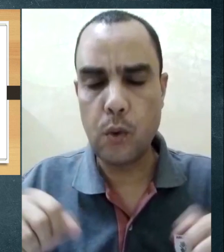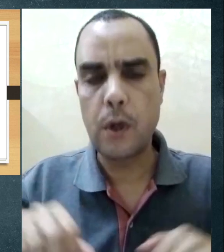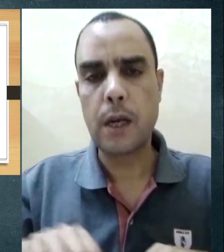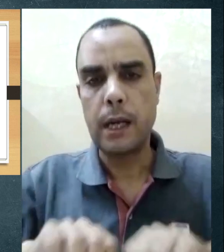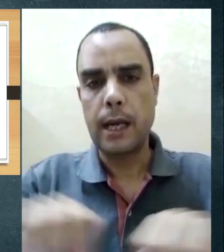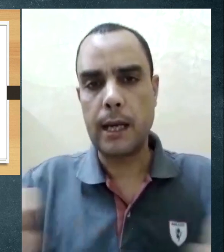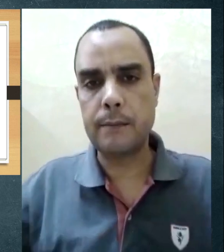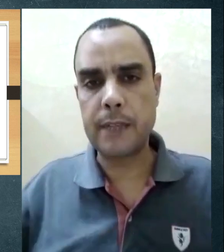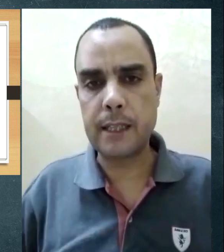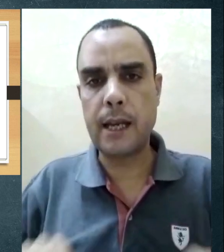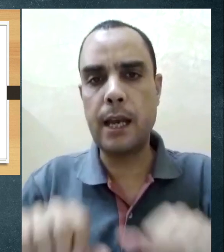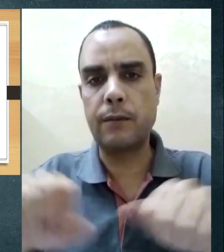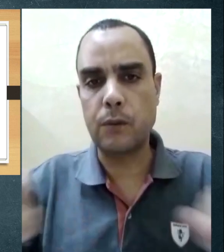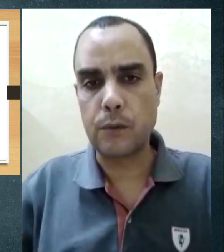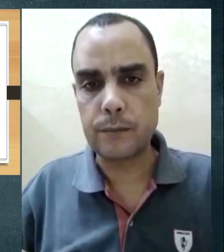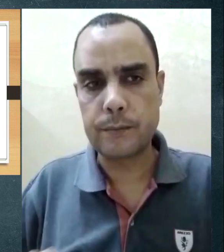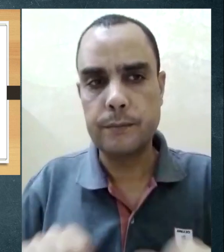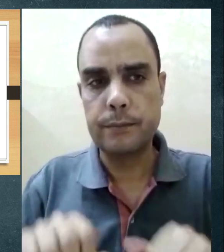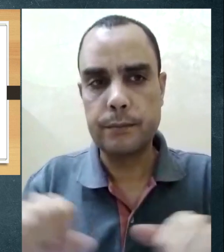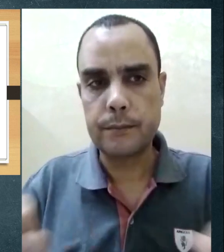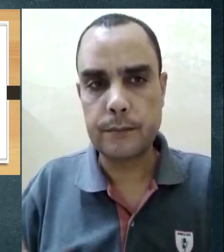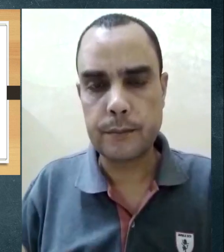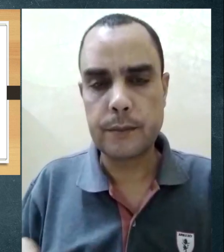يرجه المجداف